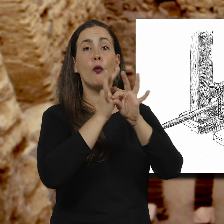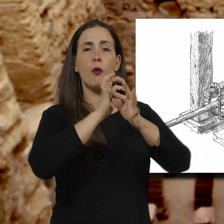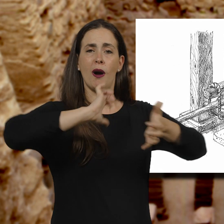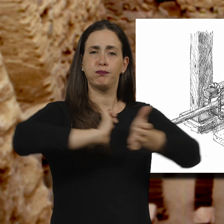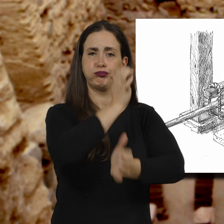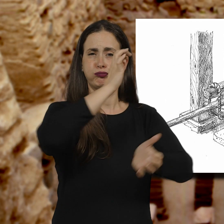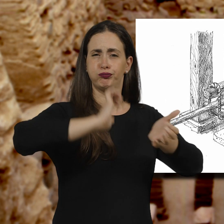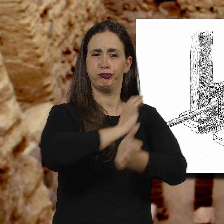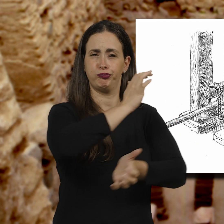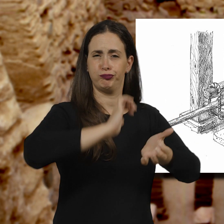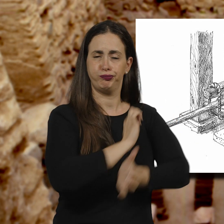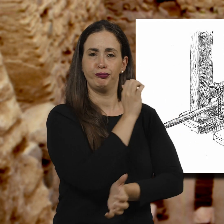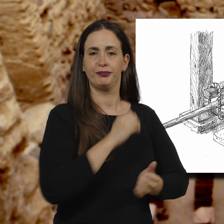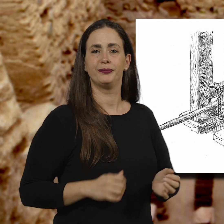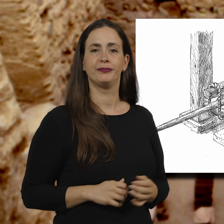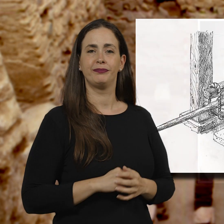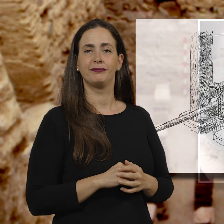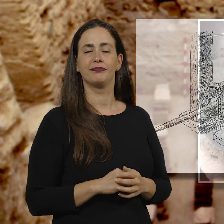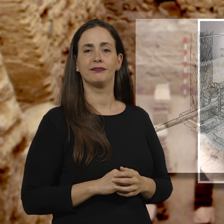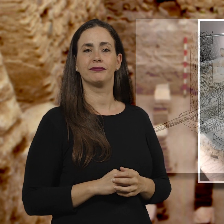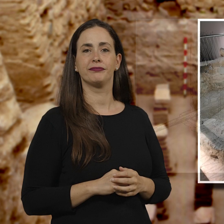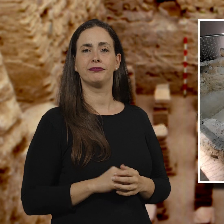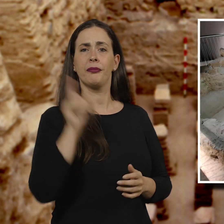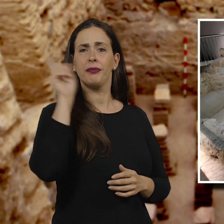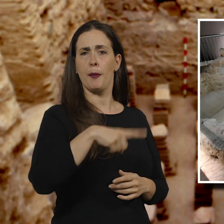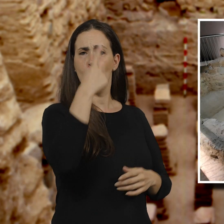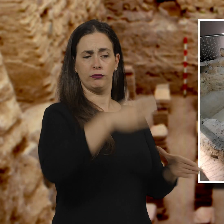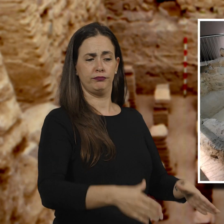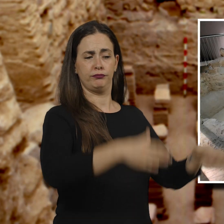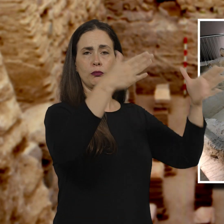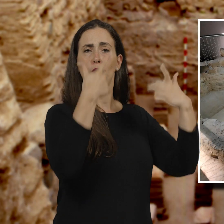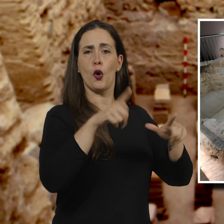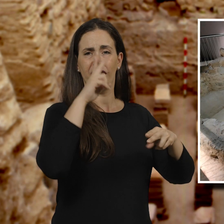destinada a premsar raïm, i un dipòsit de vi, Lacus Binarius,